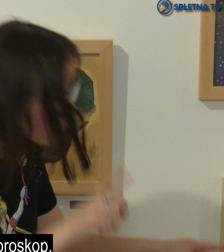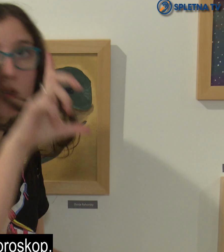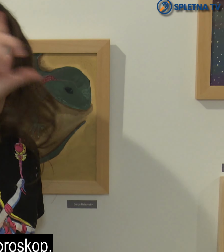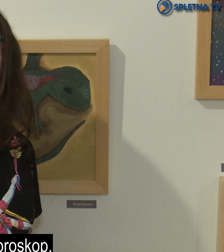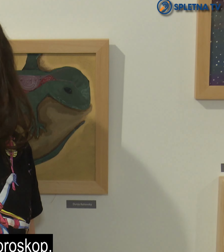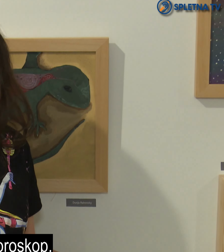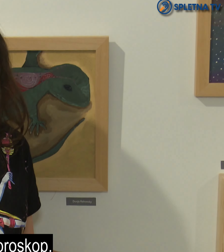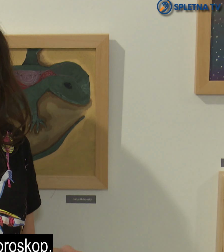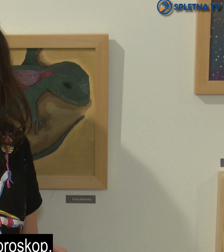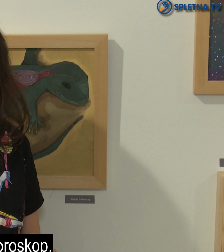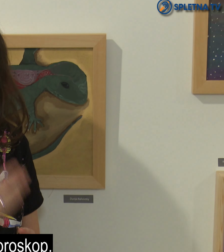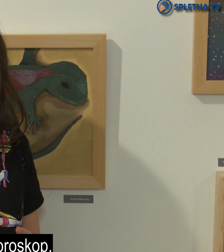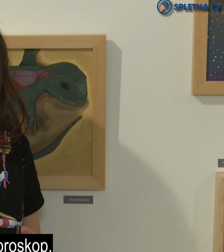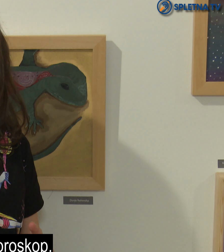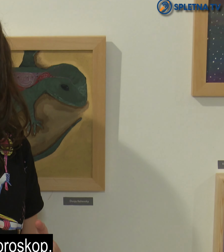Luna.